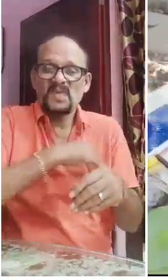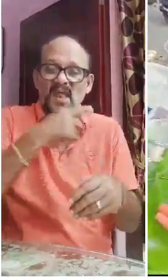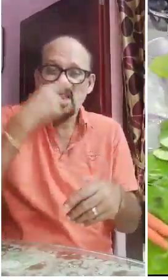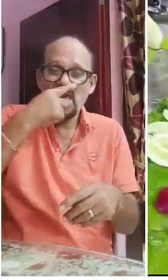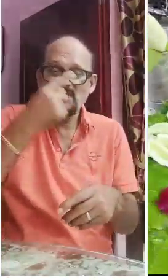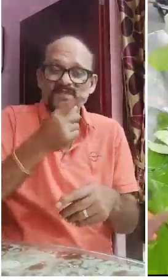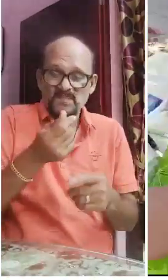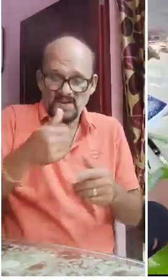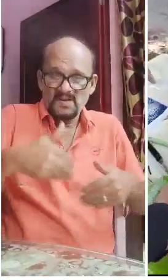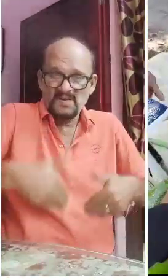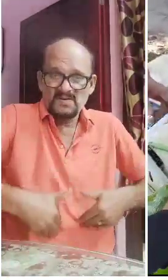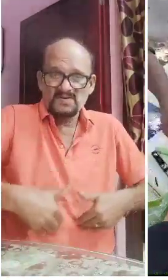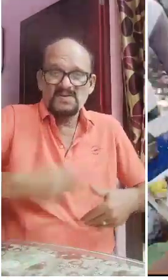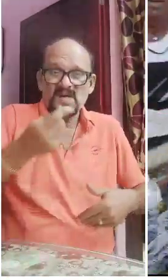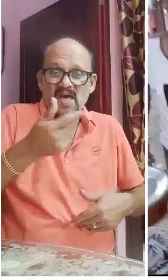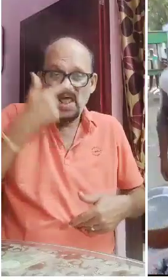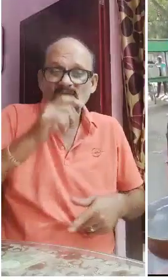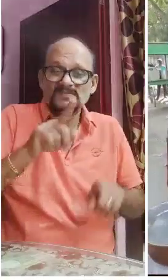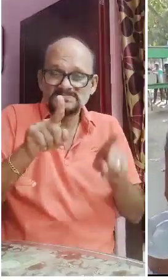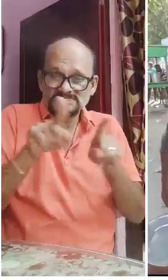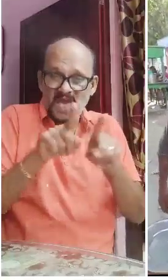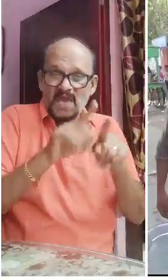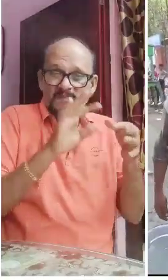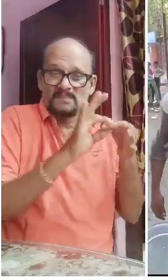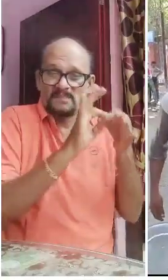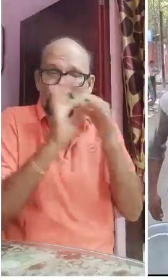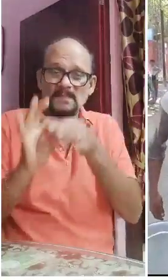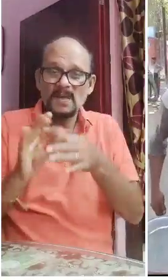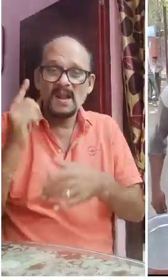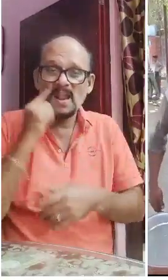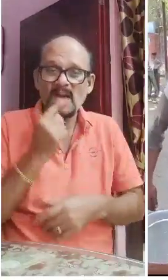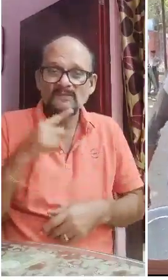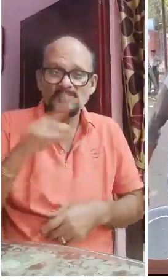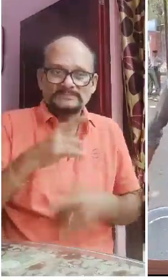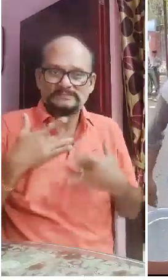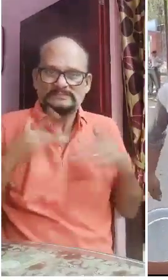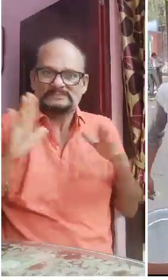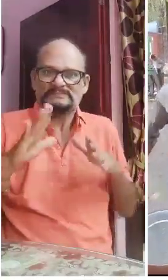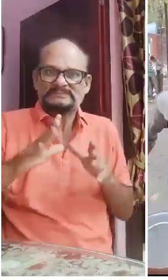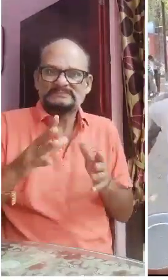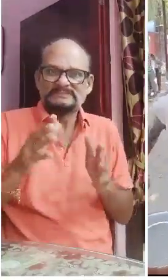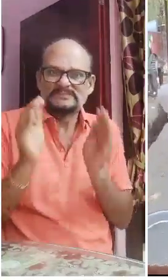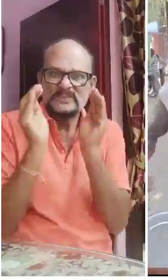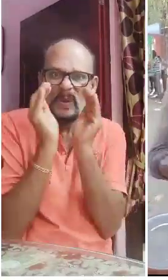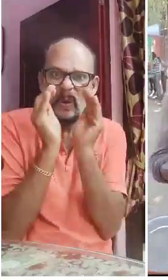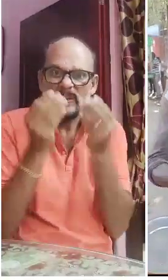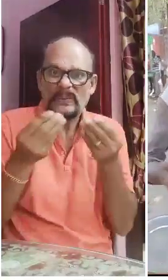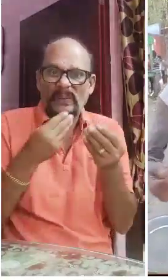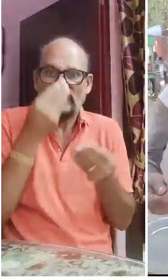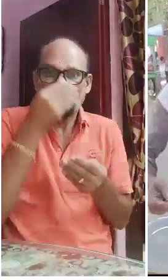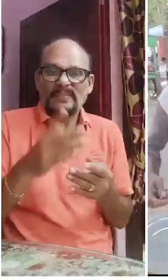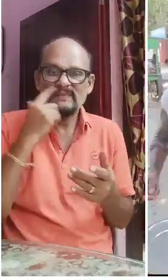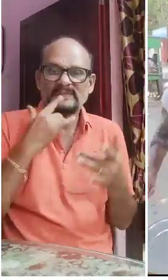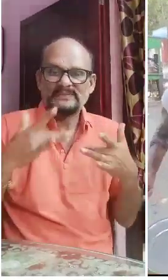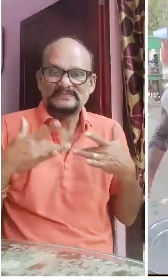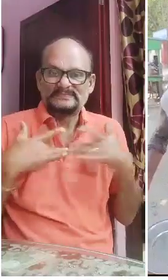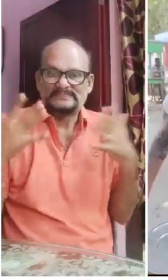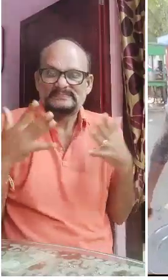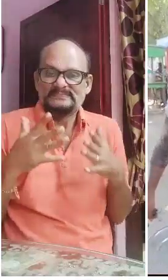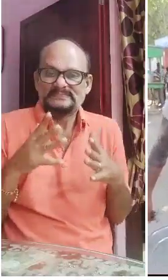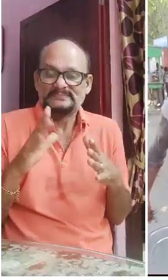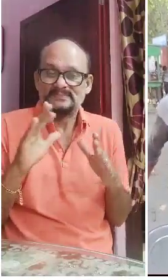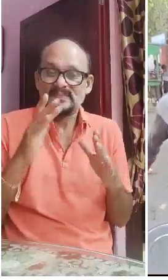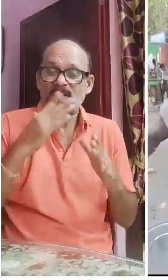चाचा इंक रुपे गाए ये, पाज रुपे का, ती